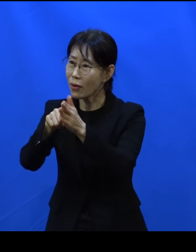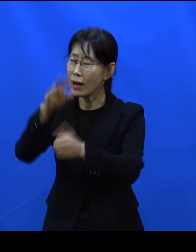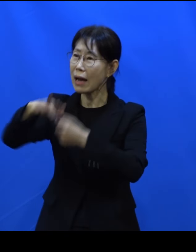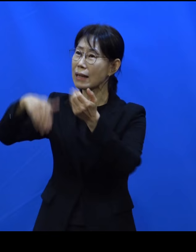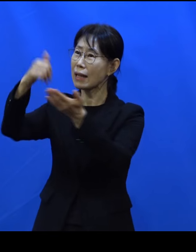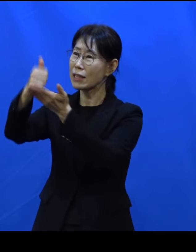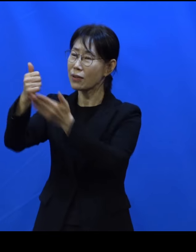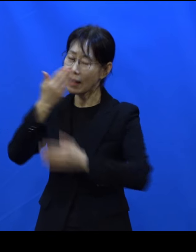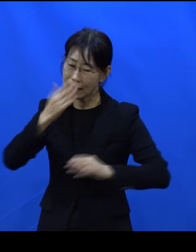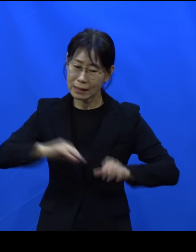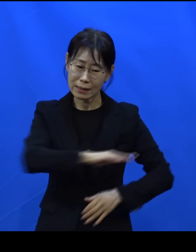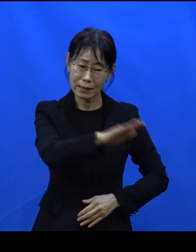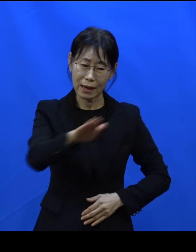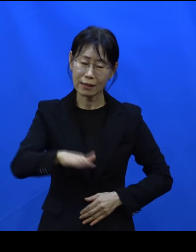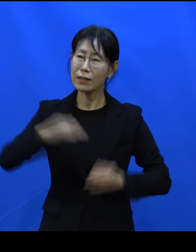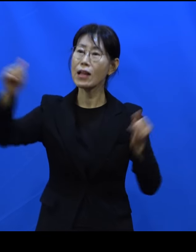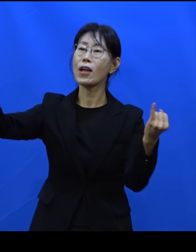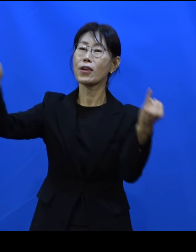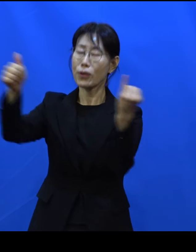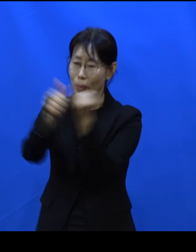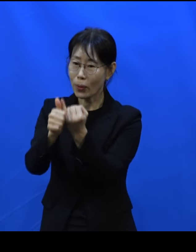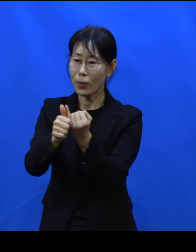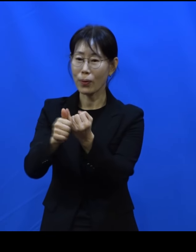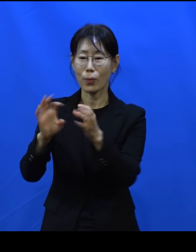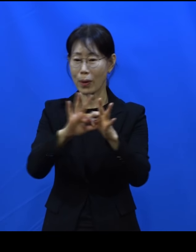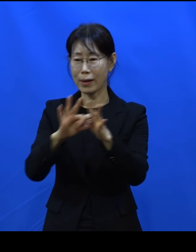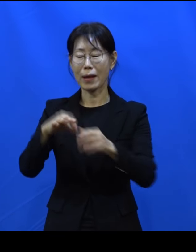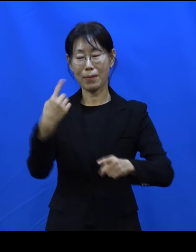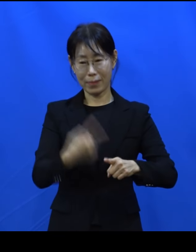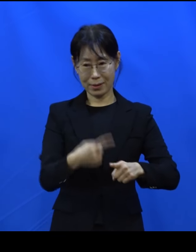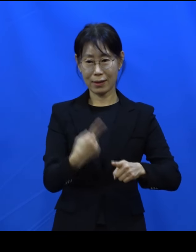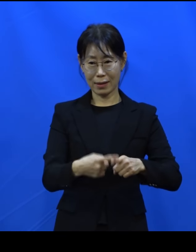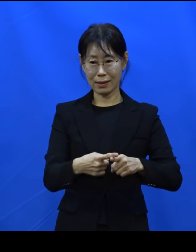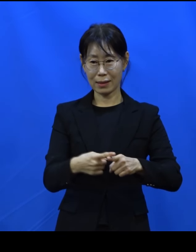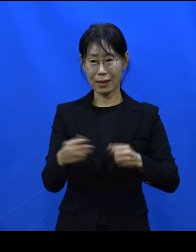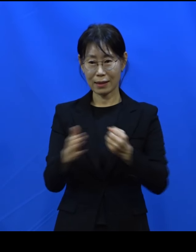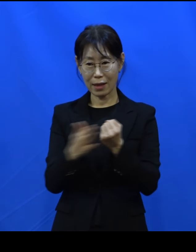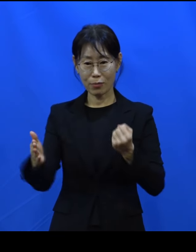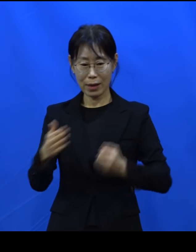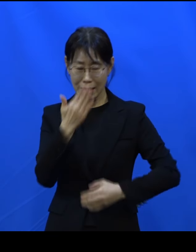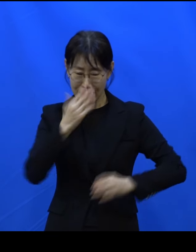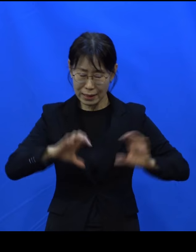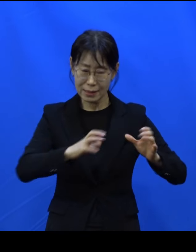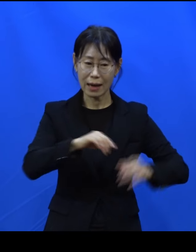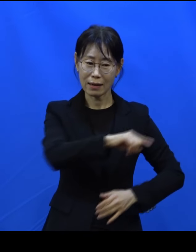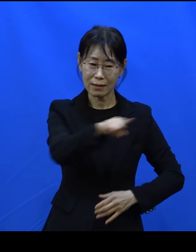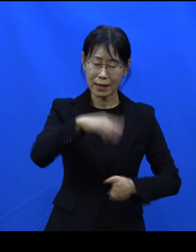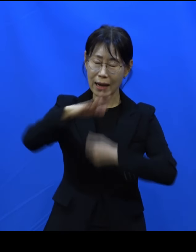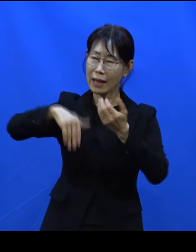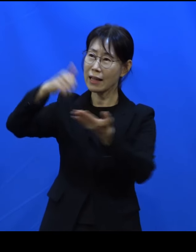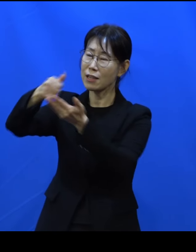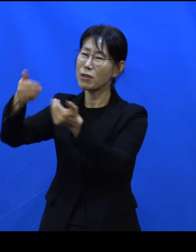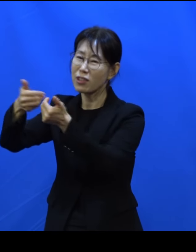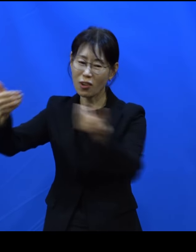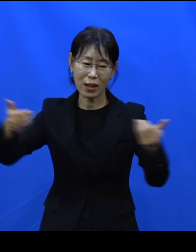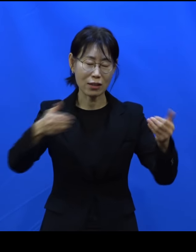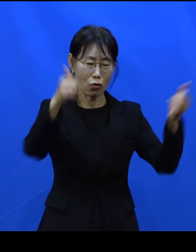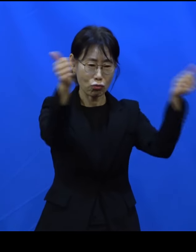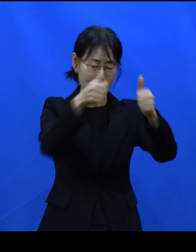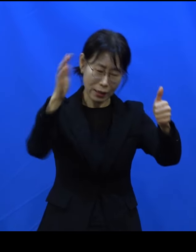사랑하는 그런 자들을 향해서 이스라엘이 음행했다. 이제 그걸 가장 잘 묘사한 게